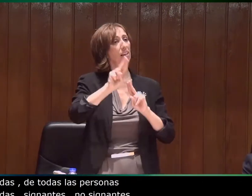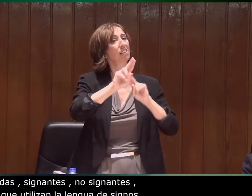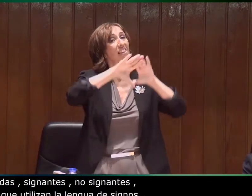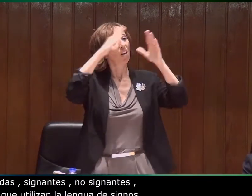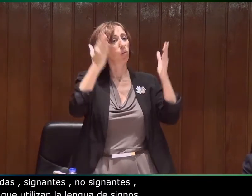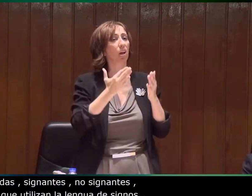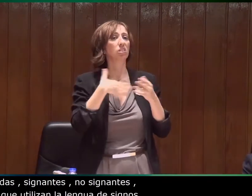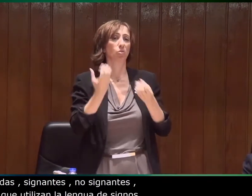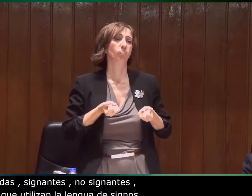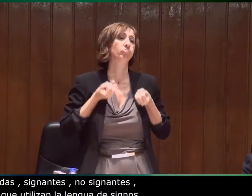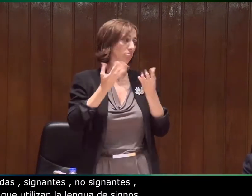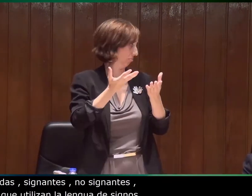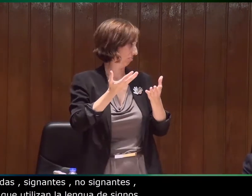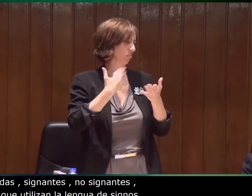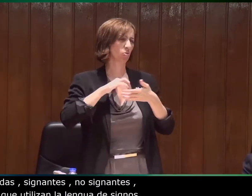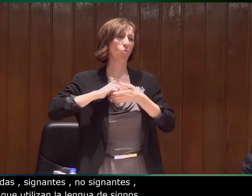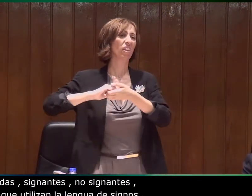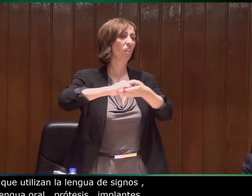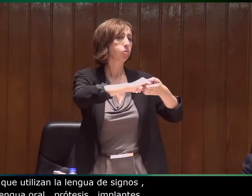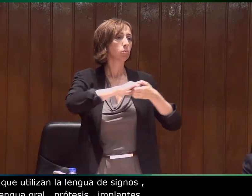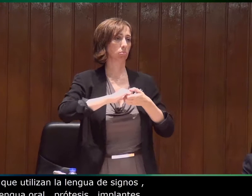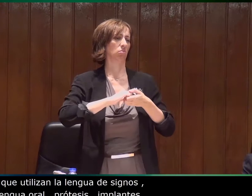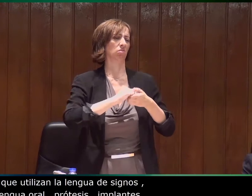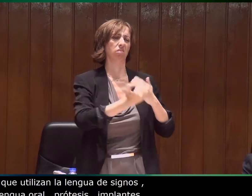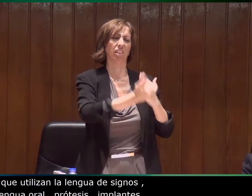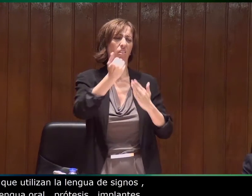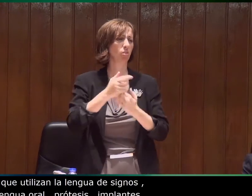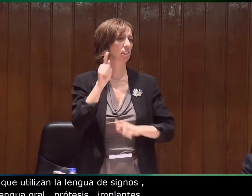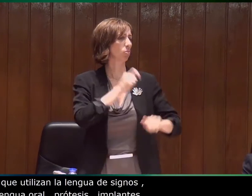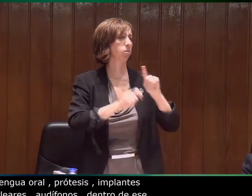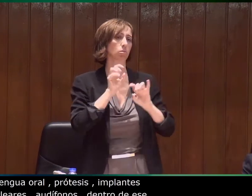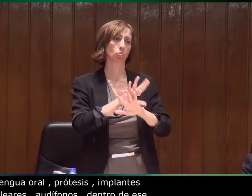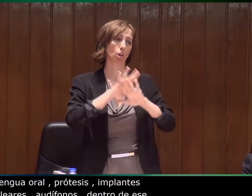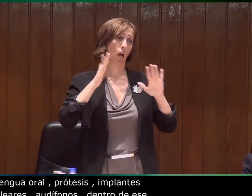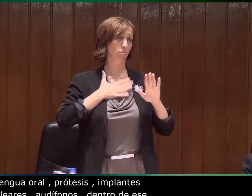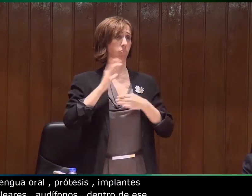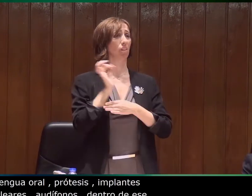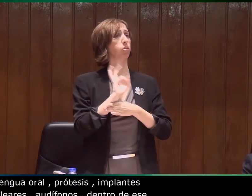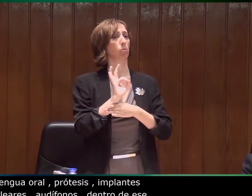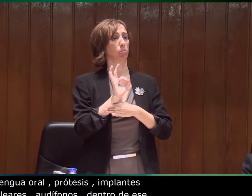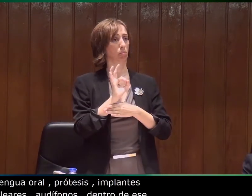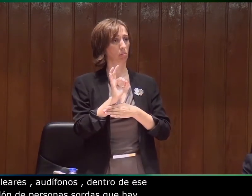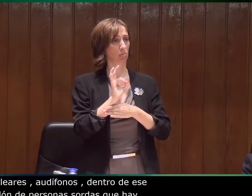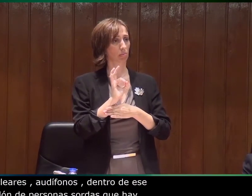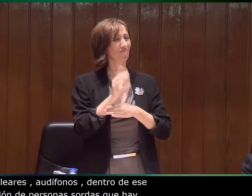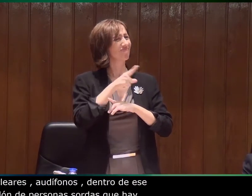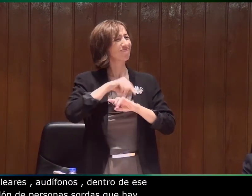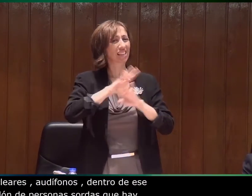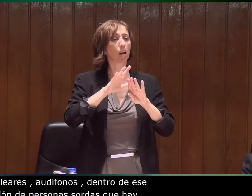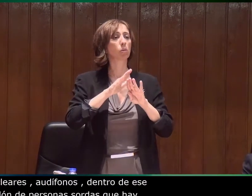millones de personas sordas que hay en el mundo quiero trasladarlos que la confederación estatal de personas sordas sus federaciones movimiento asociativo y su fundación